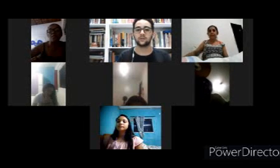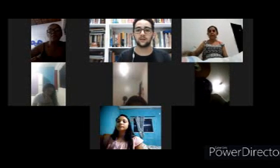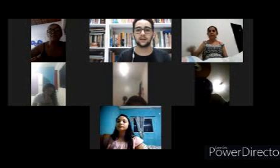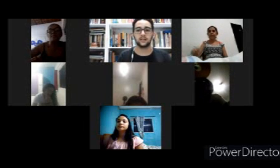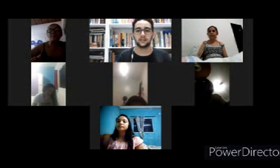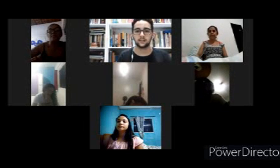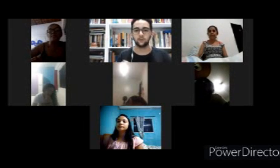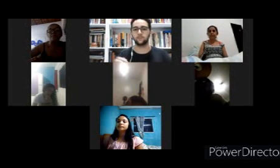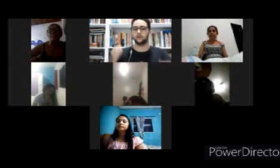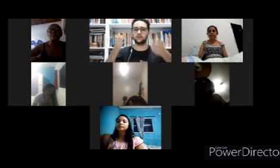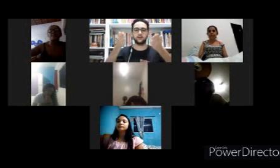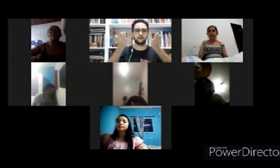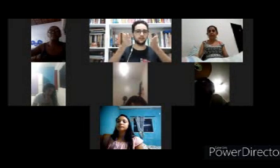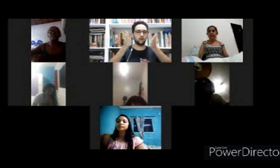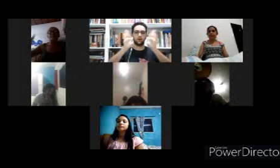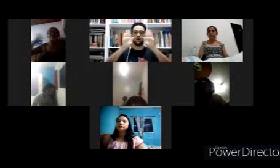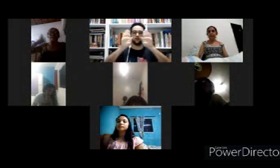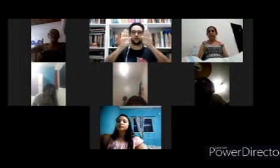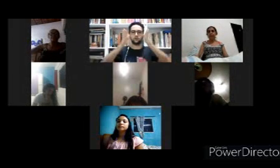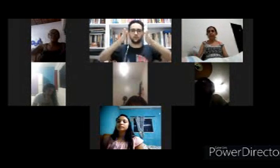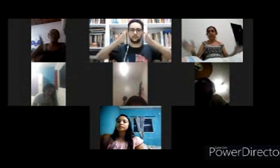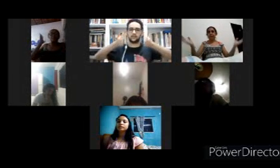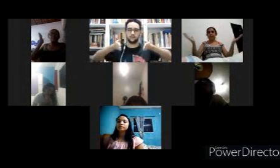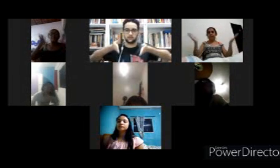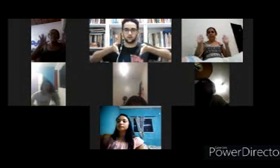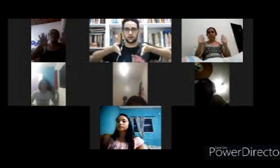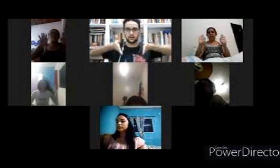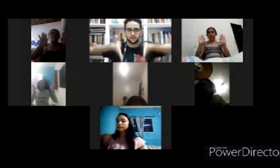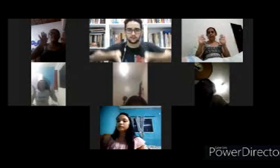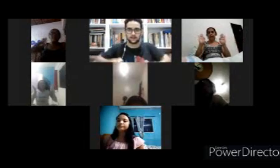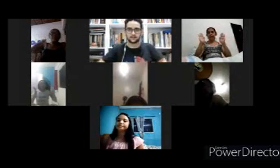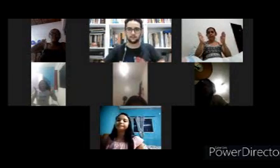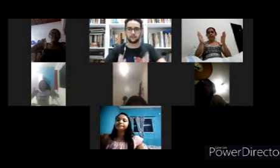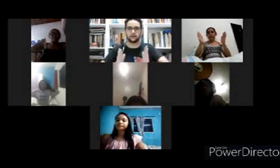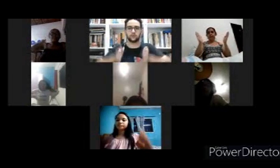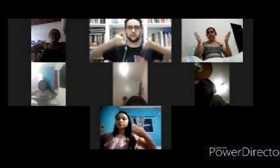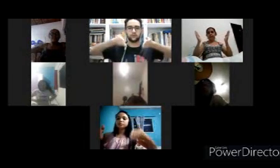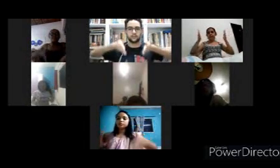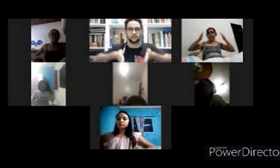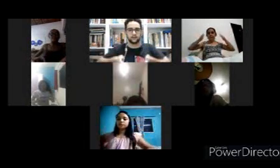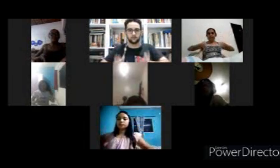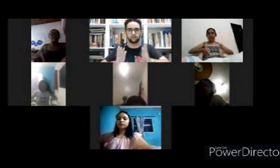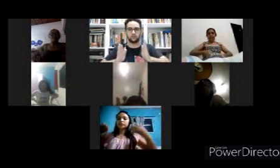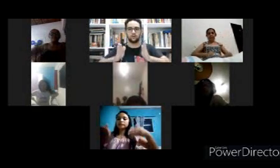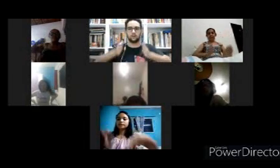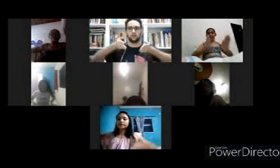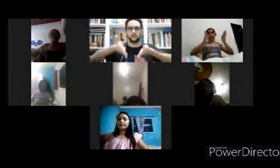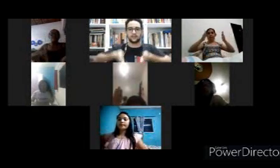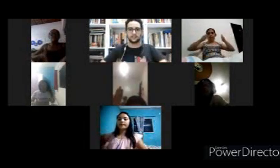fala que nasceu? Você faz assim, ó. Configuração de mão assim, você vai colocar aqui e fazer assim para baixo, como se fosse o nascimento. Eu